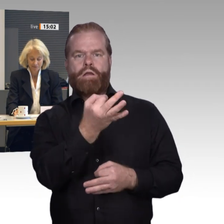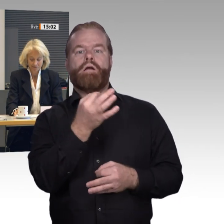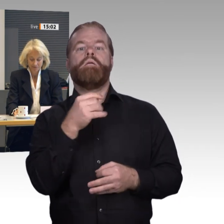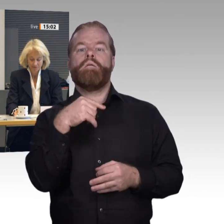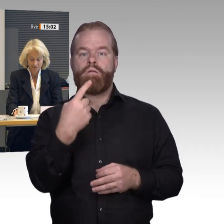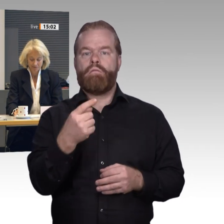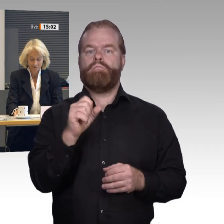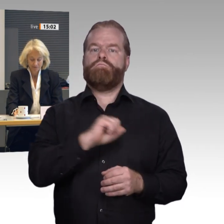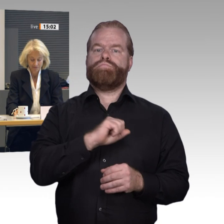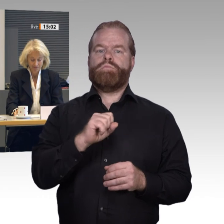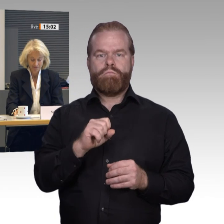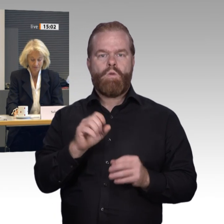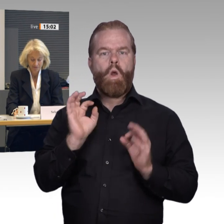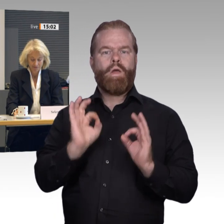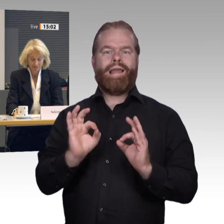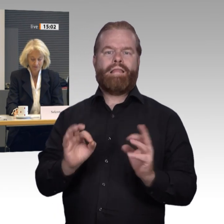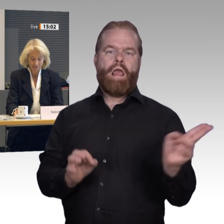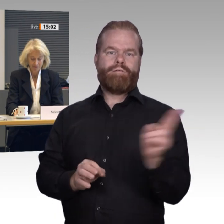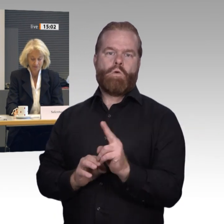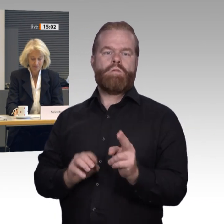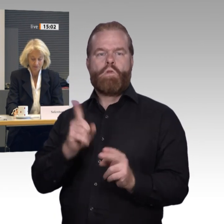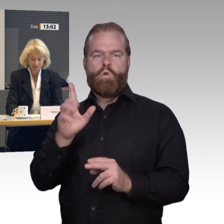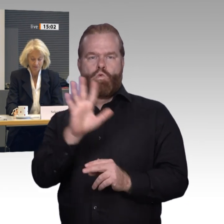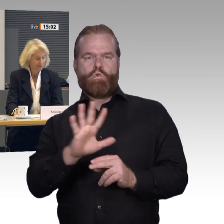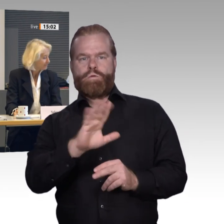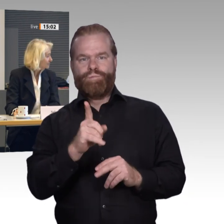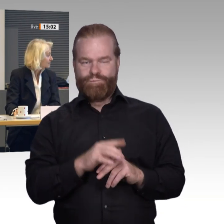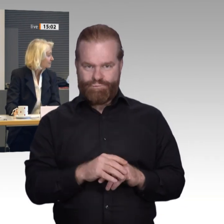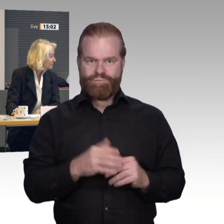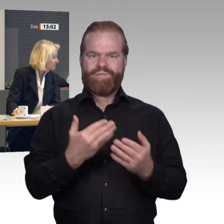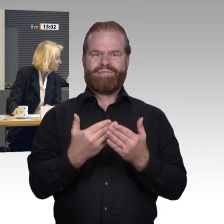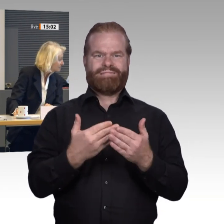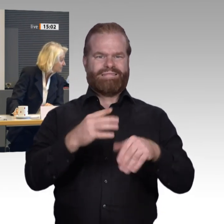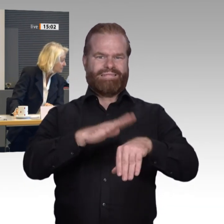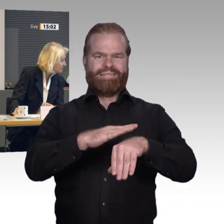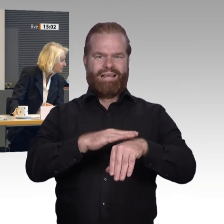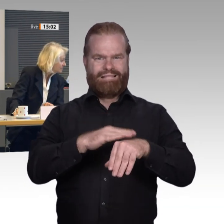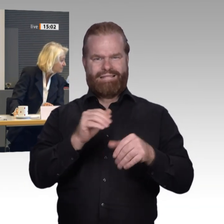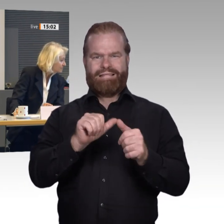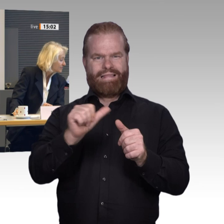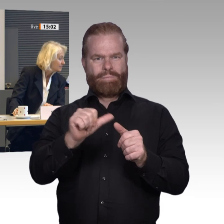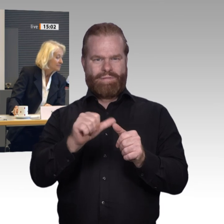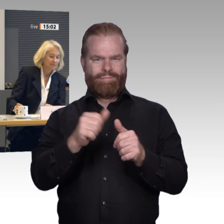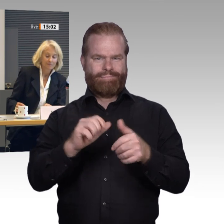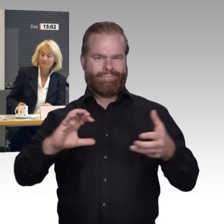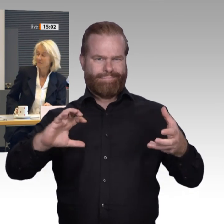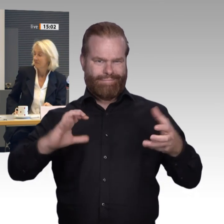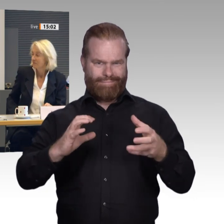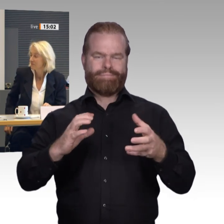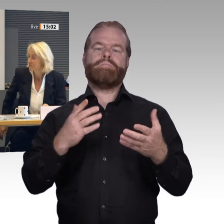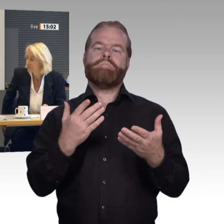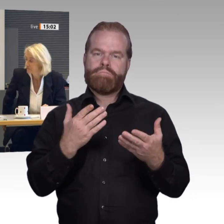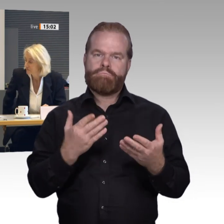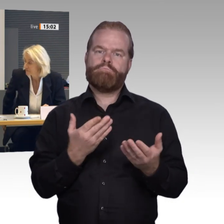der Sachverständigen nicht vorgesehen. Hierzu dienen im Übrigen die vorgelegten schriftlichen Stellungnahmen. Schließlich noch